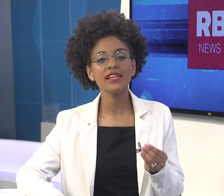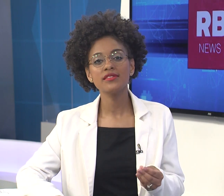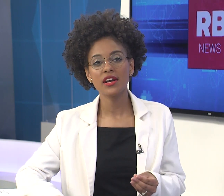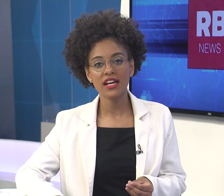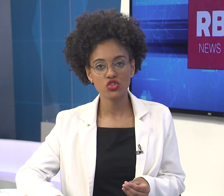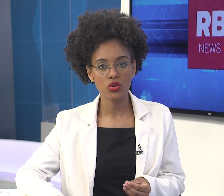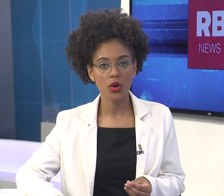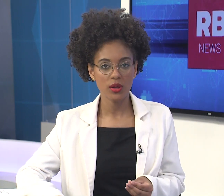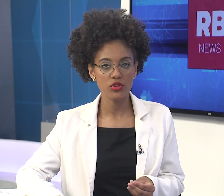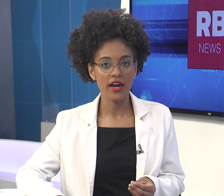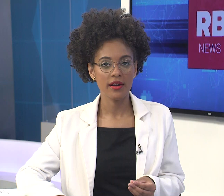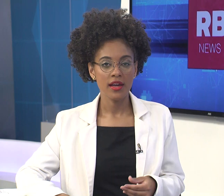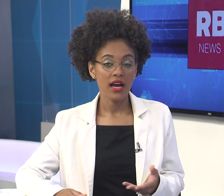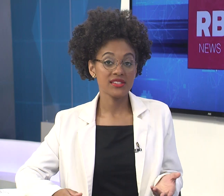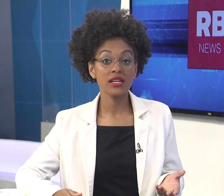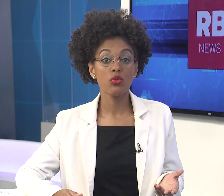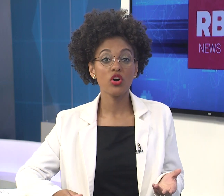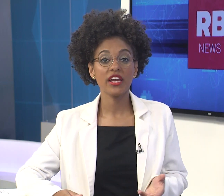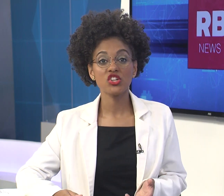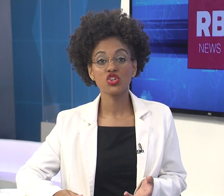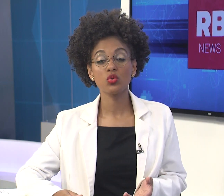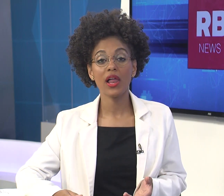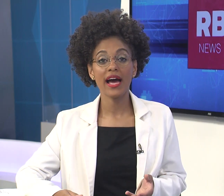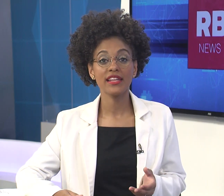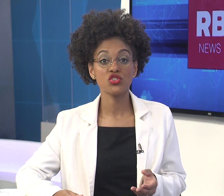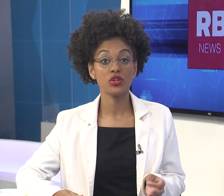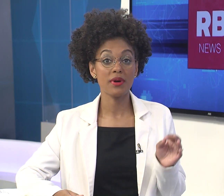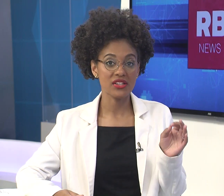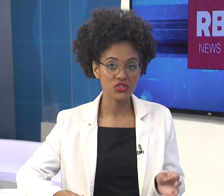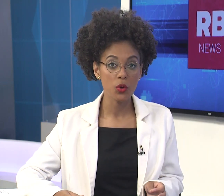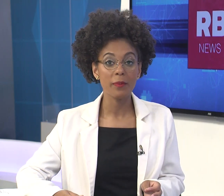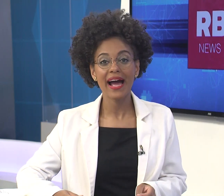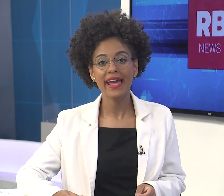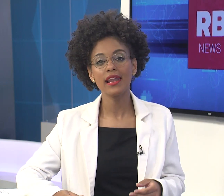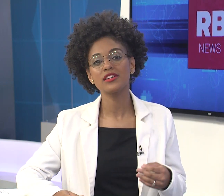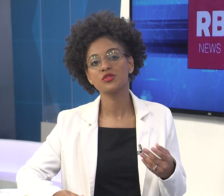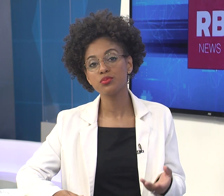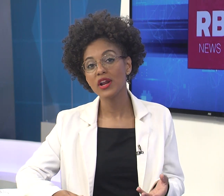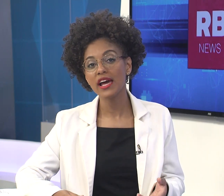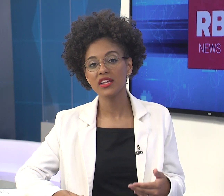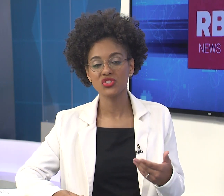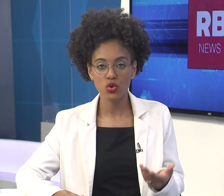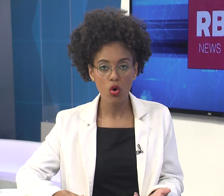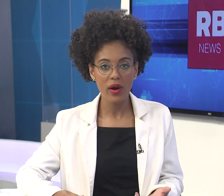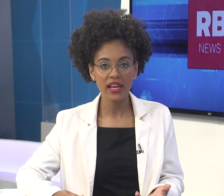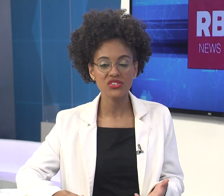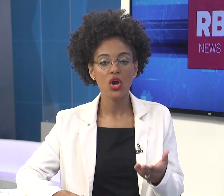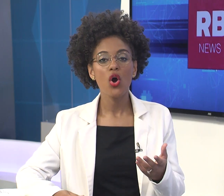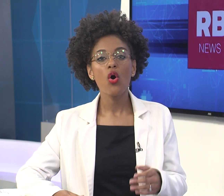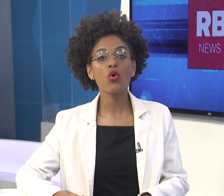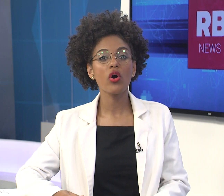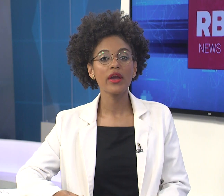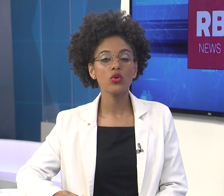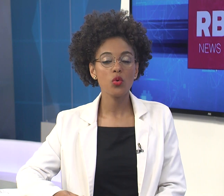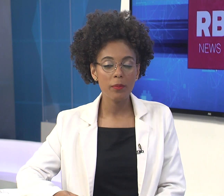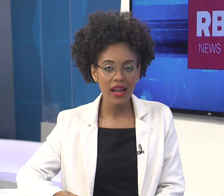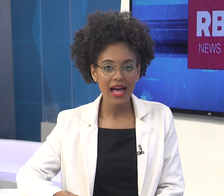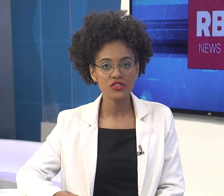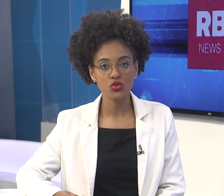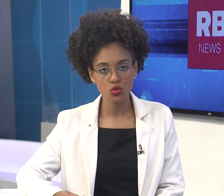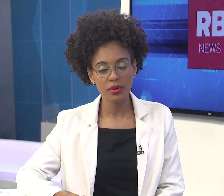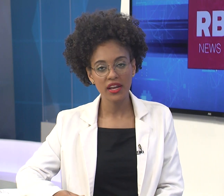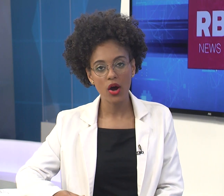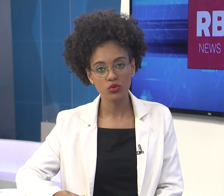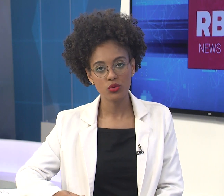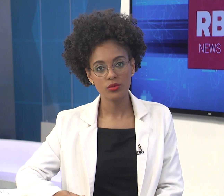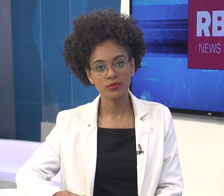Dia Internacional da Mulher. A cerimônia, intitulada de Brasil para Elas, por Elas e com Elas, ocorreu no